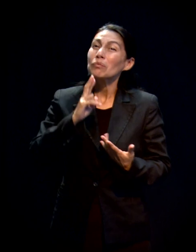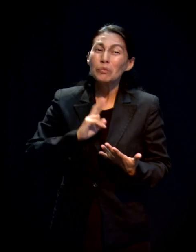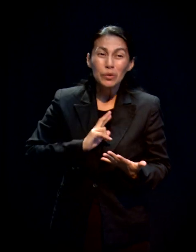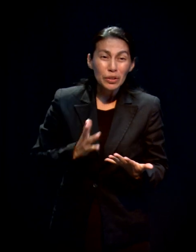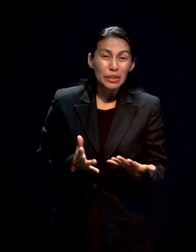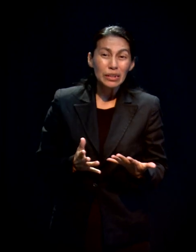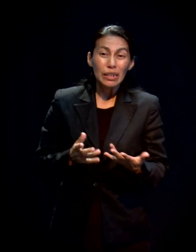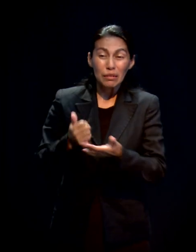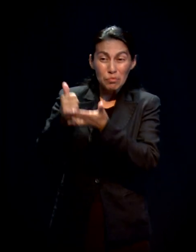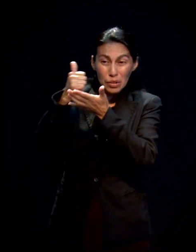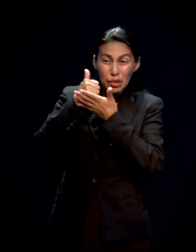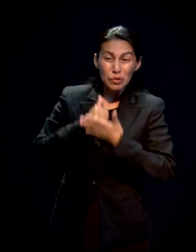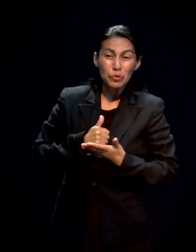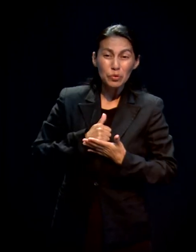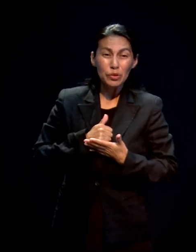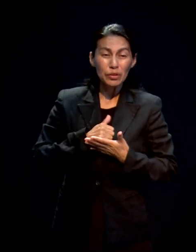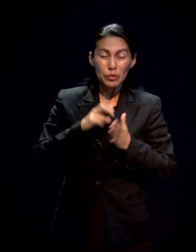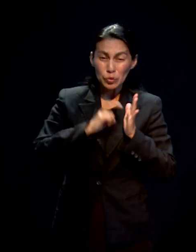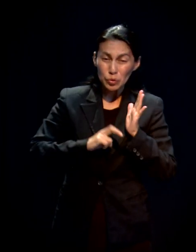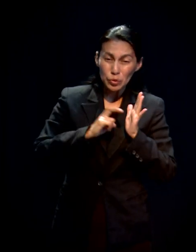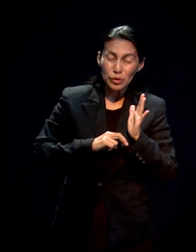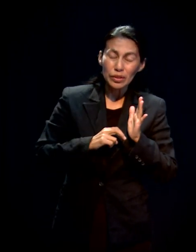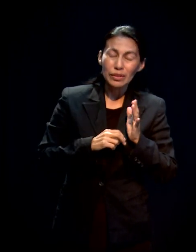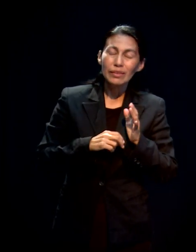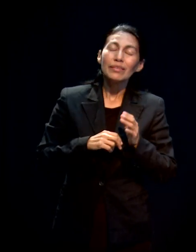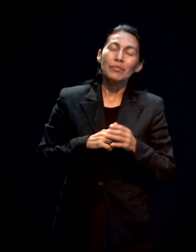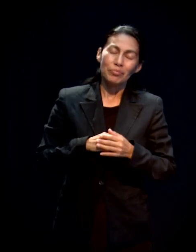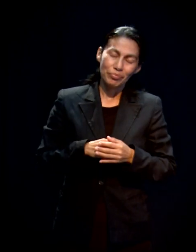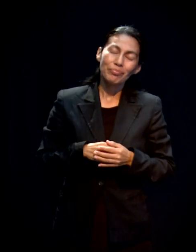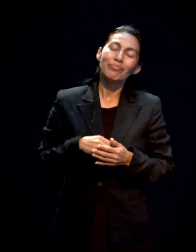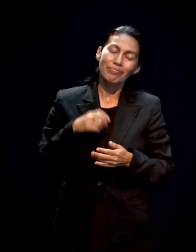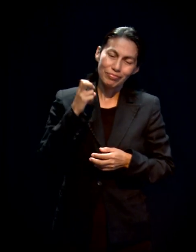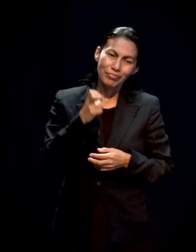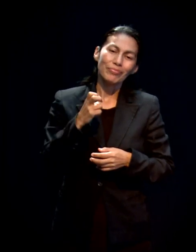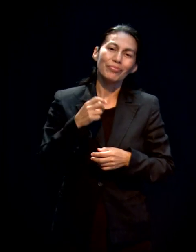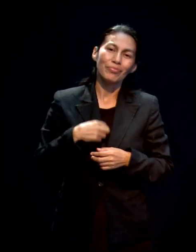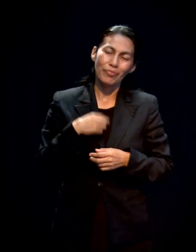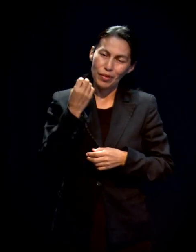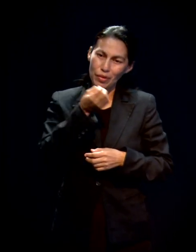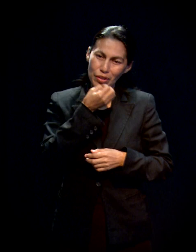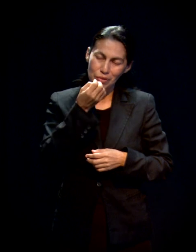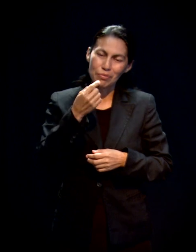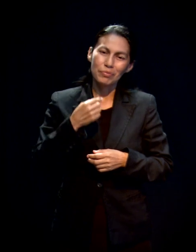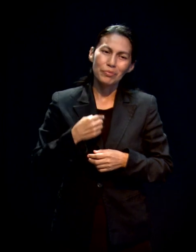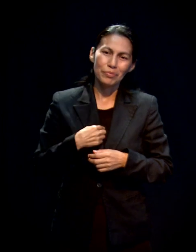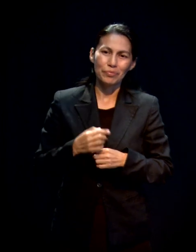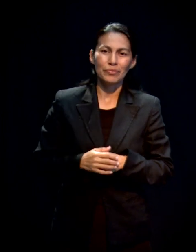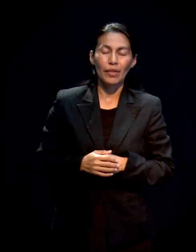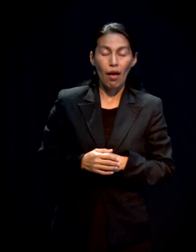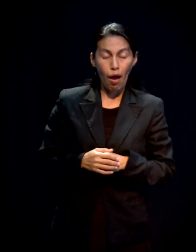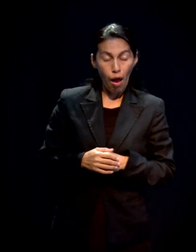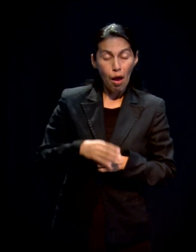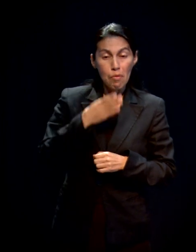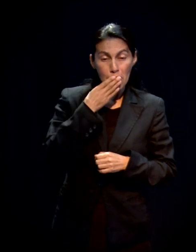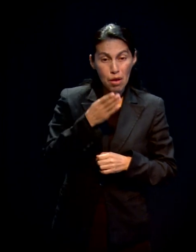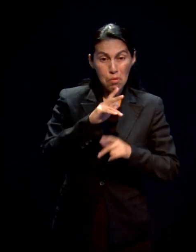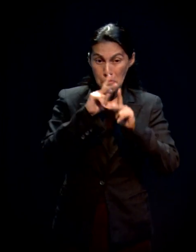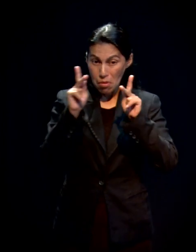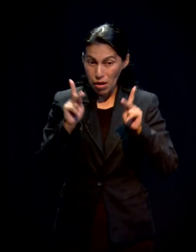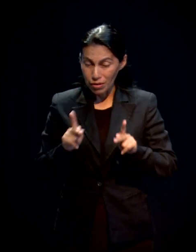y que te da restauración completa la mente de la paz verdad la paz cierto